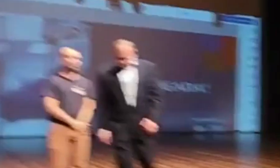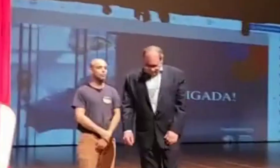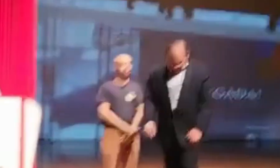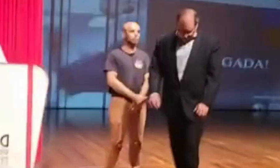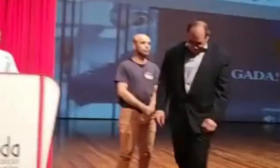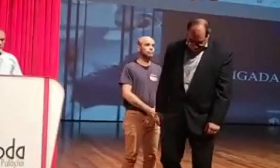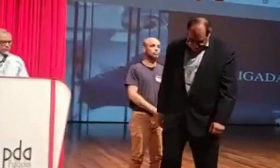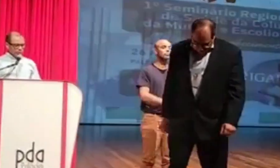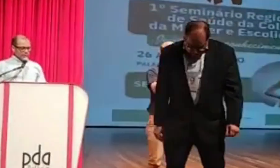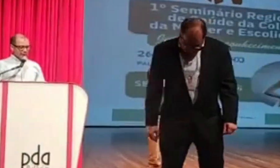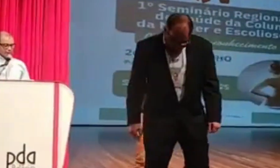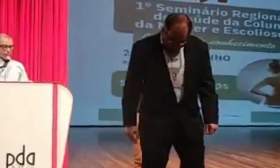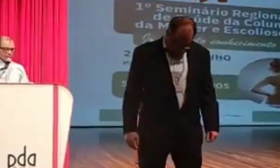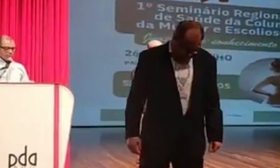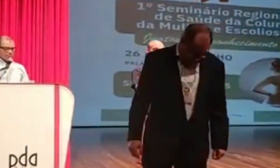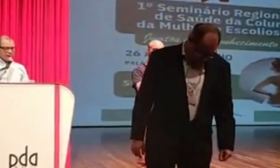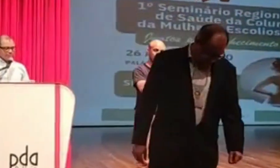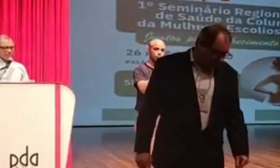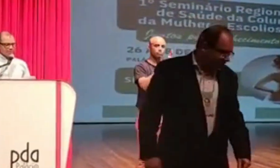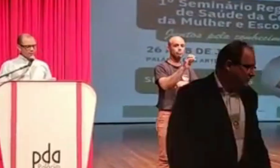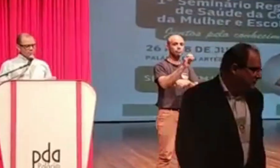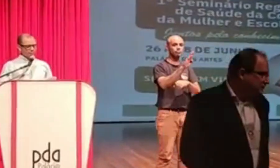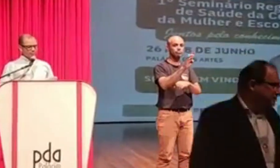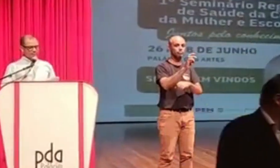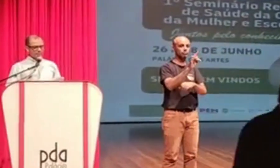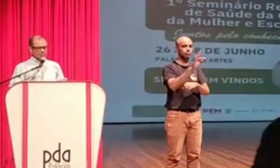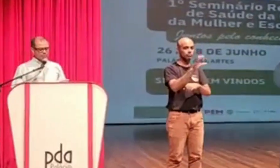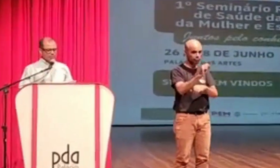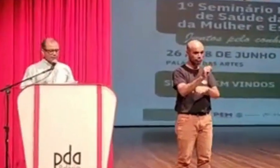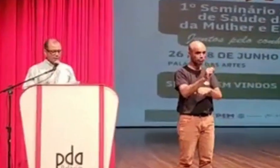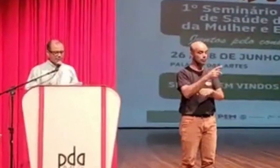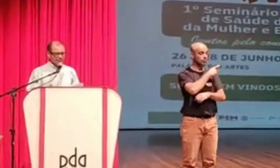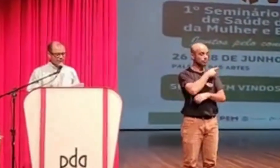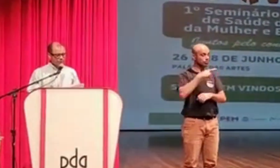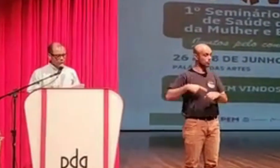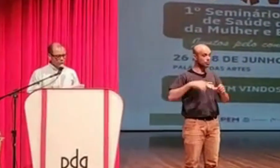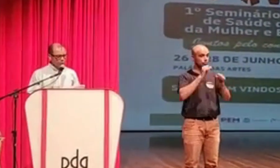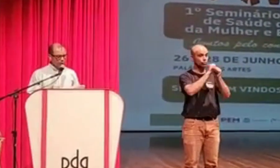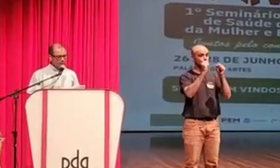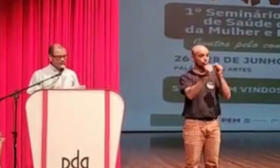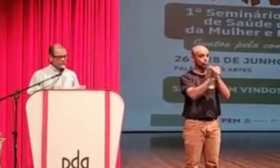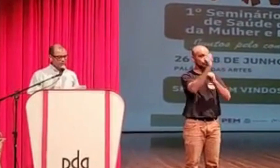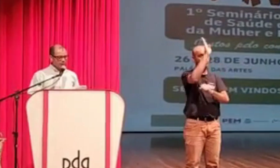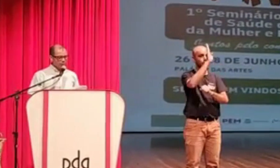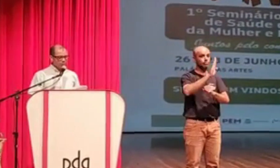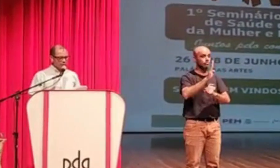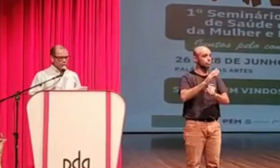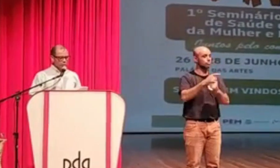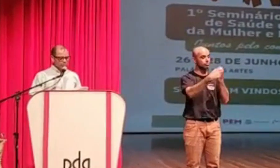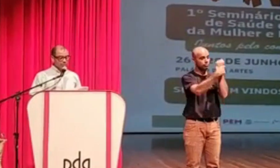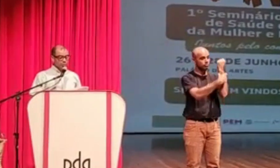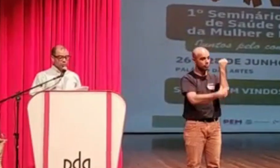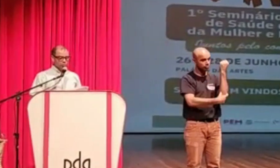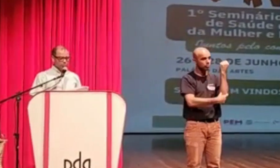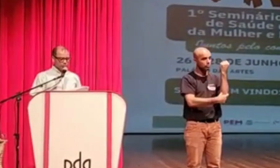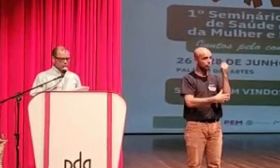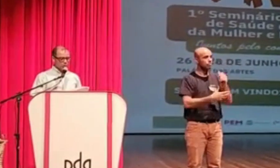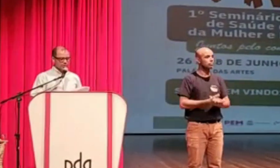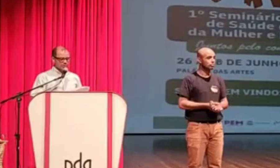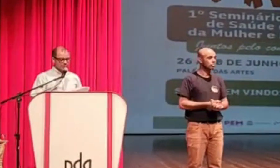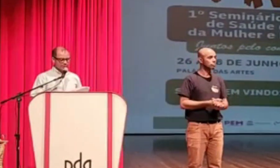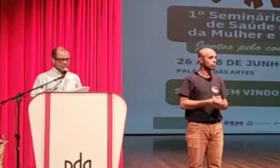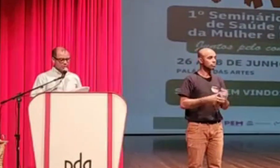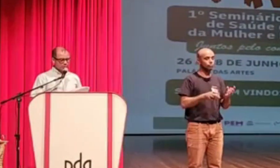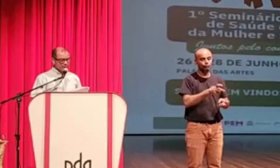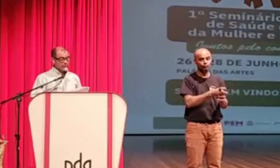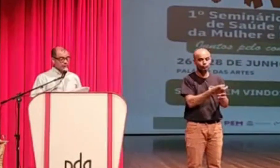Agradecer ao doutor Robert Mevis, que é o atual presidente da Sociedade Brasileira de Coluna, membro do Health Policy Committee do